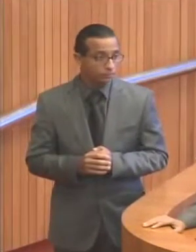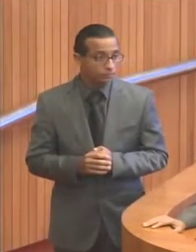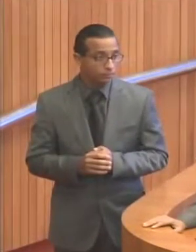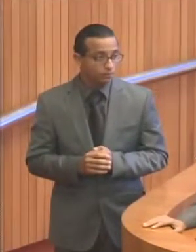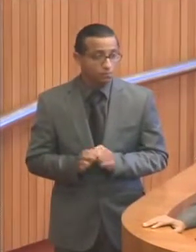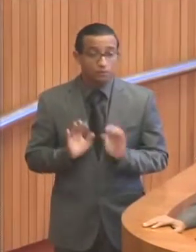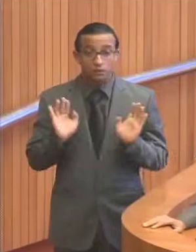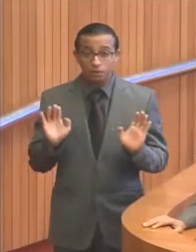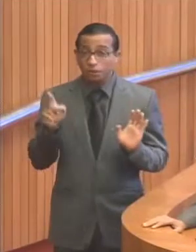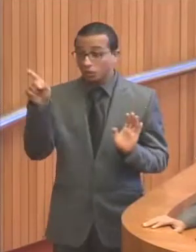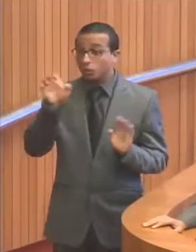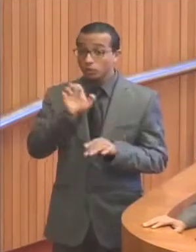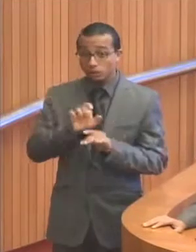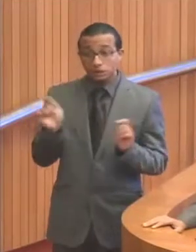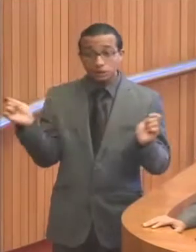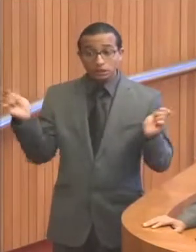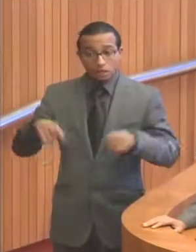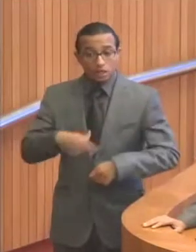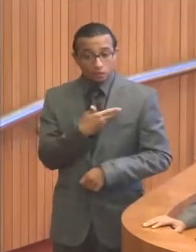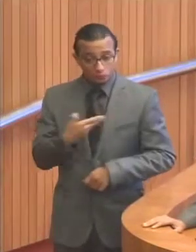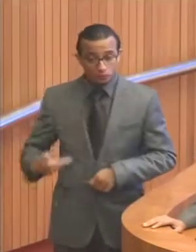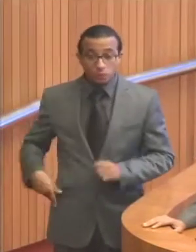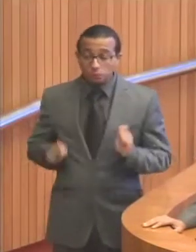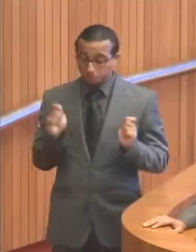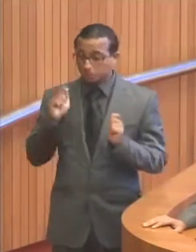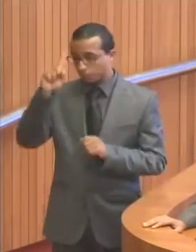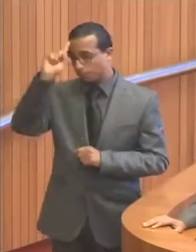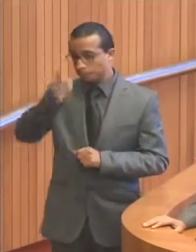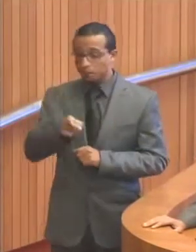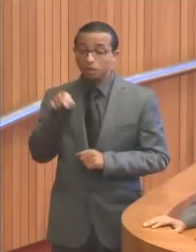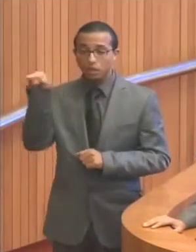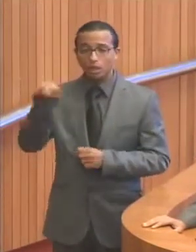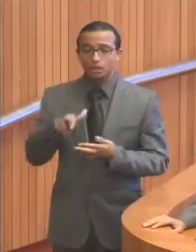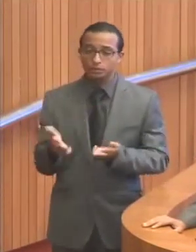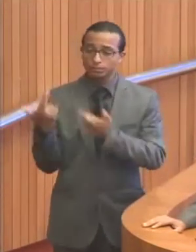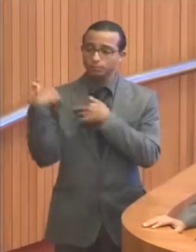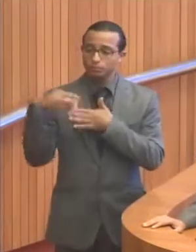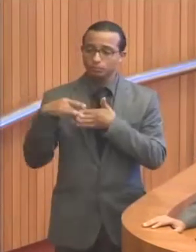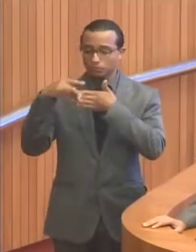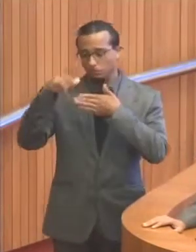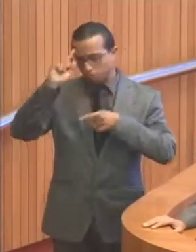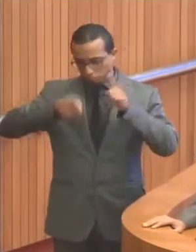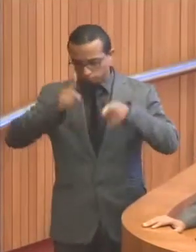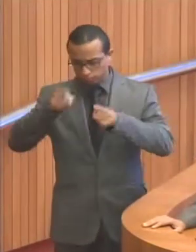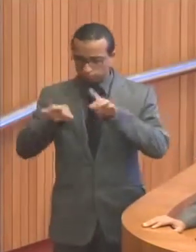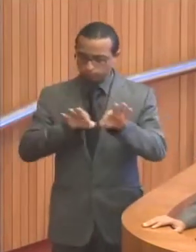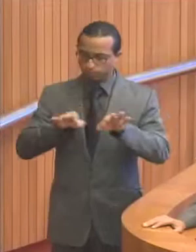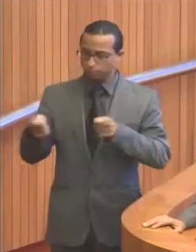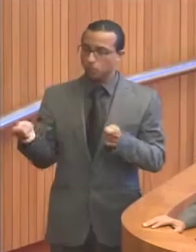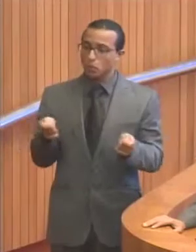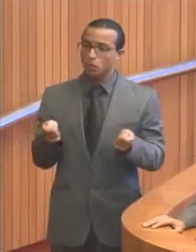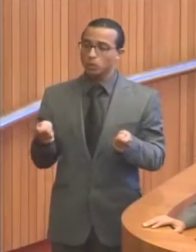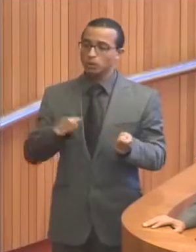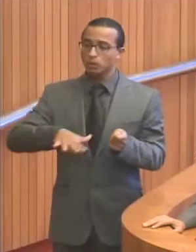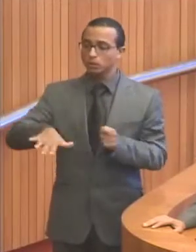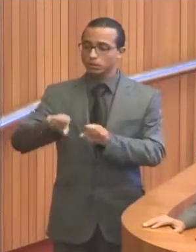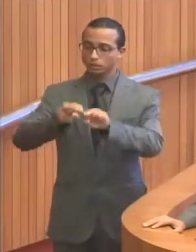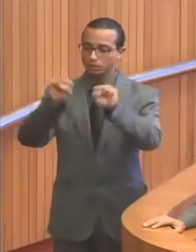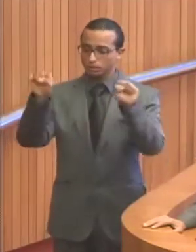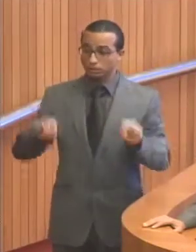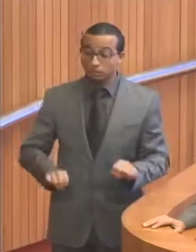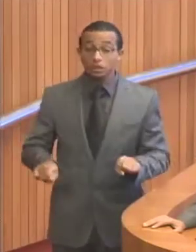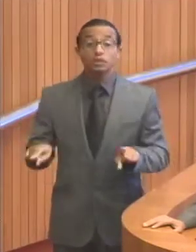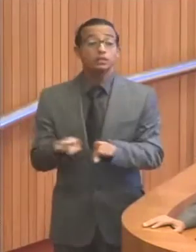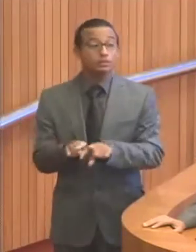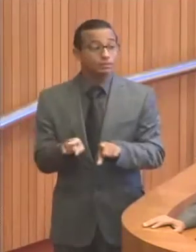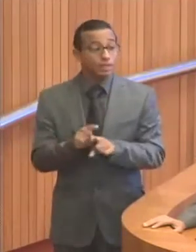O Estado pode fazer isso, é quem controla o sistema. E mais do que isso, é preciso que